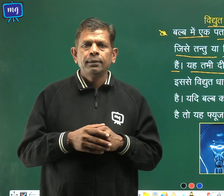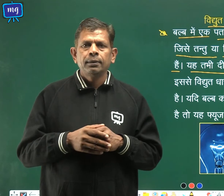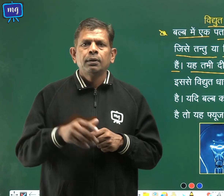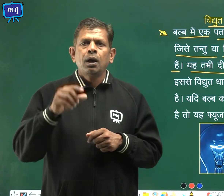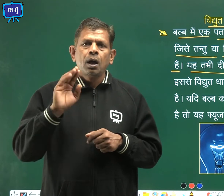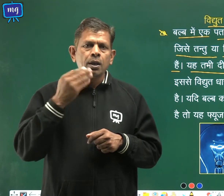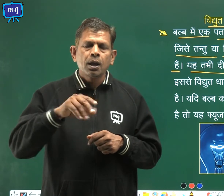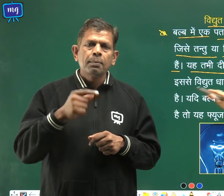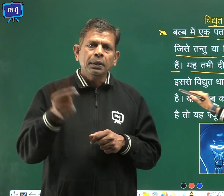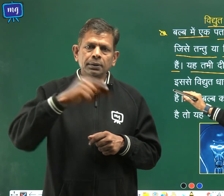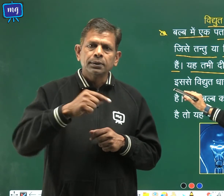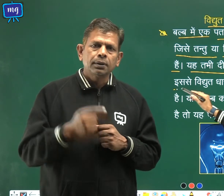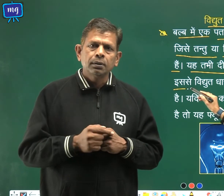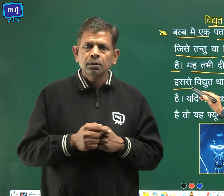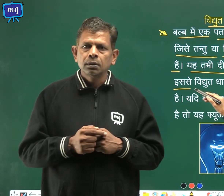जब इससे